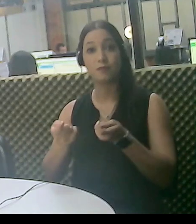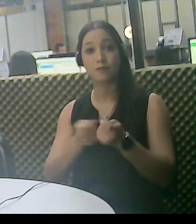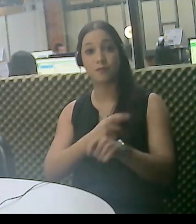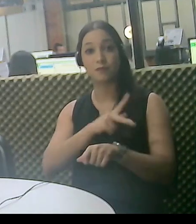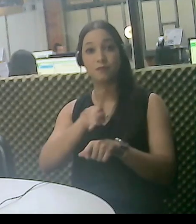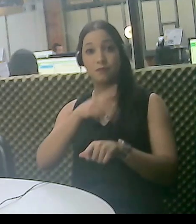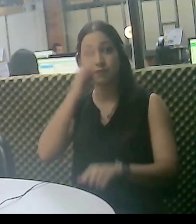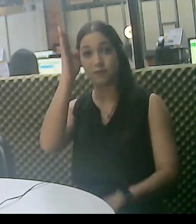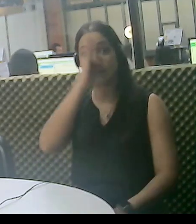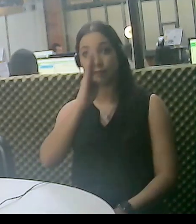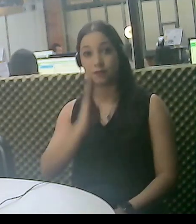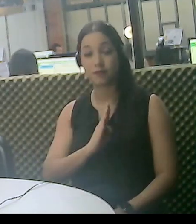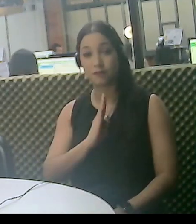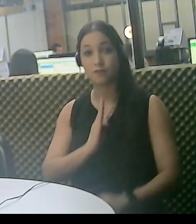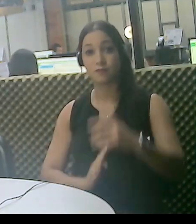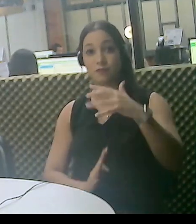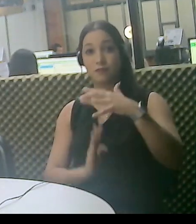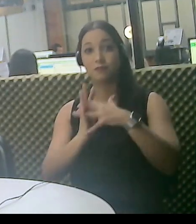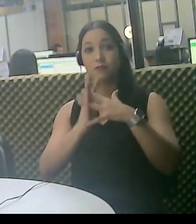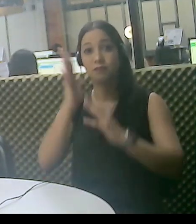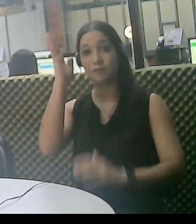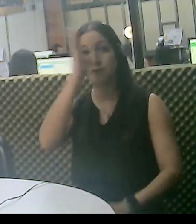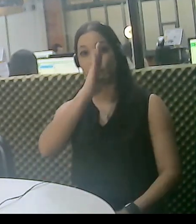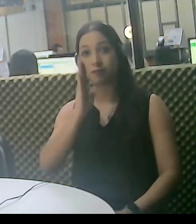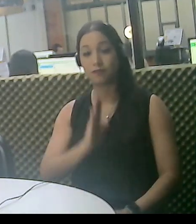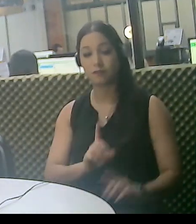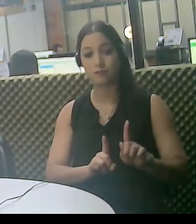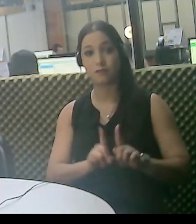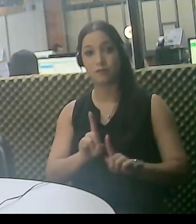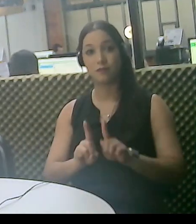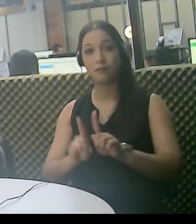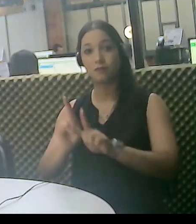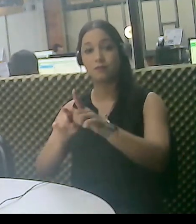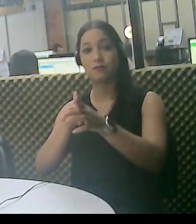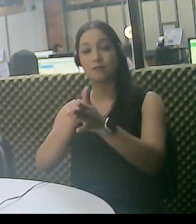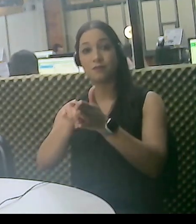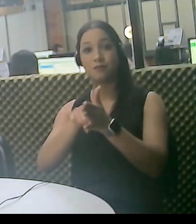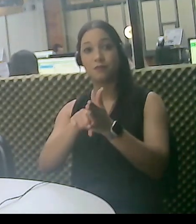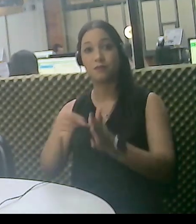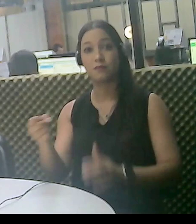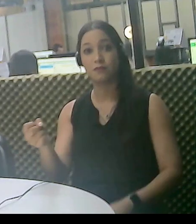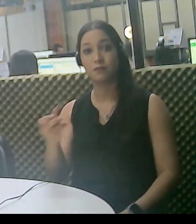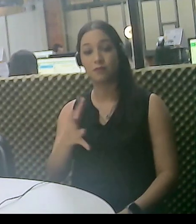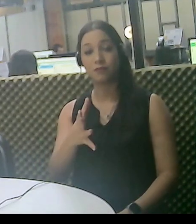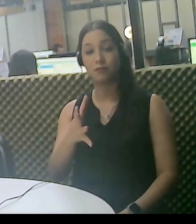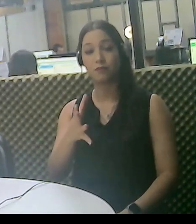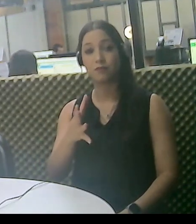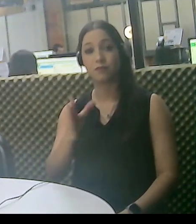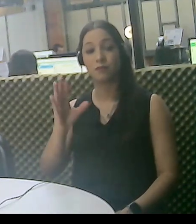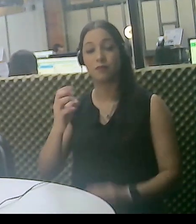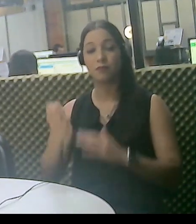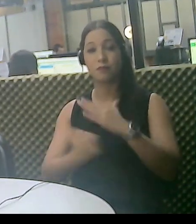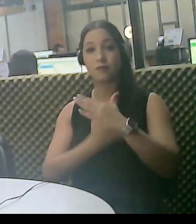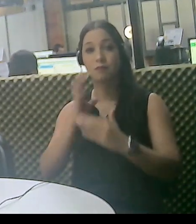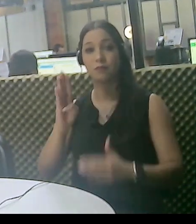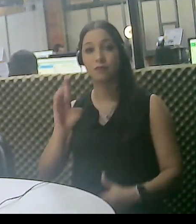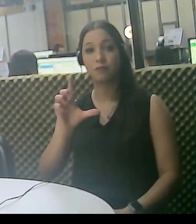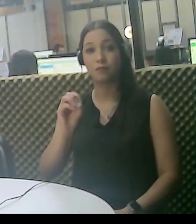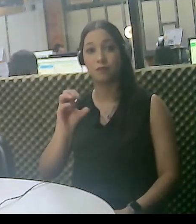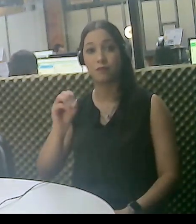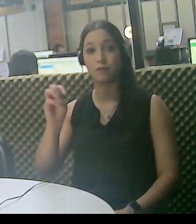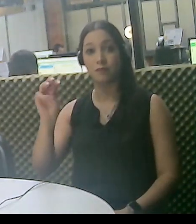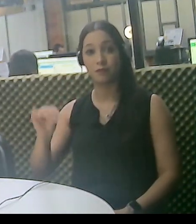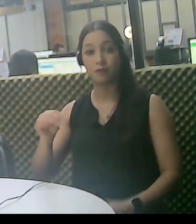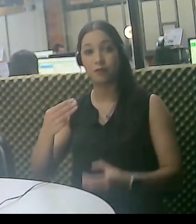o que mostra o ranking Brasil City Branding, um estudo inédito feito pela consultoria Bloom entre os 100